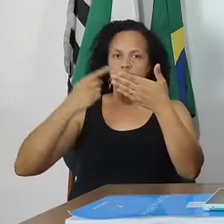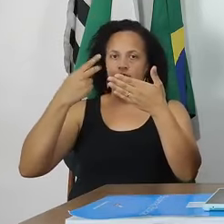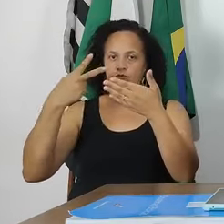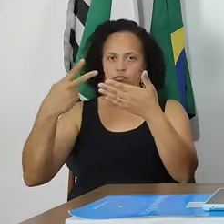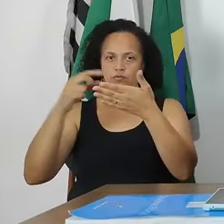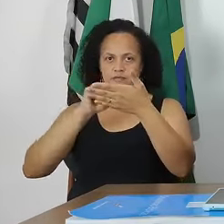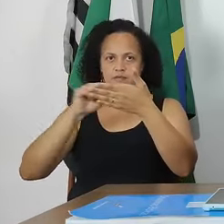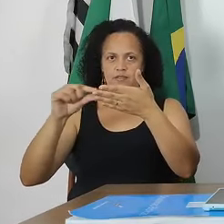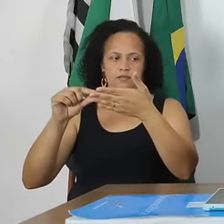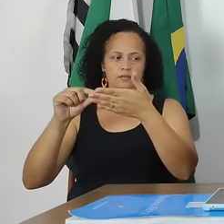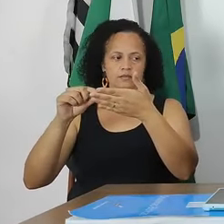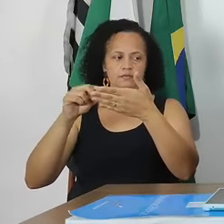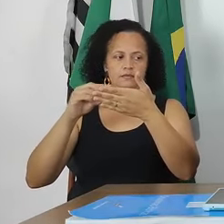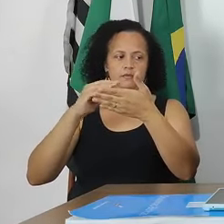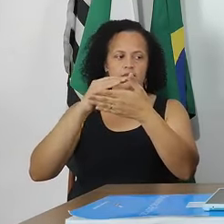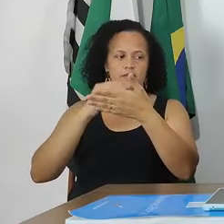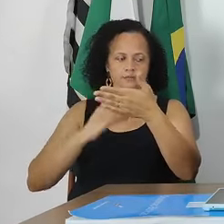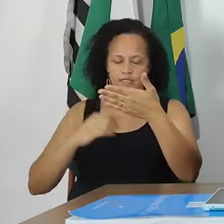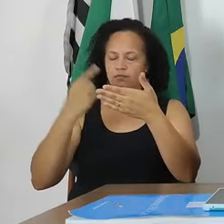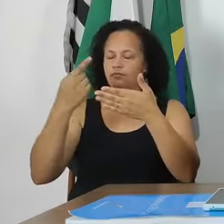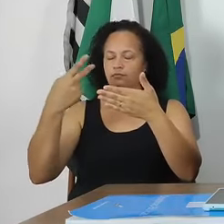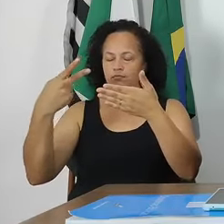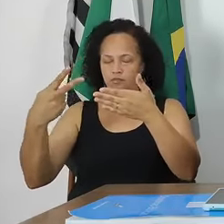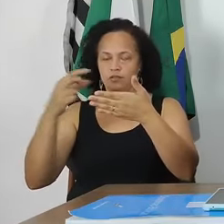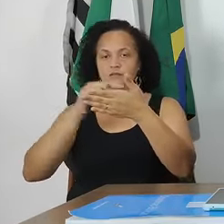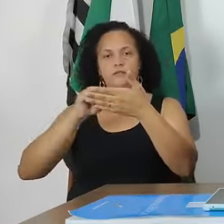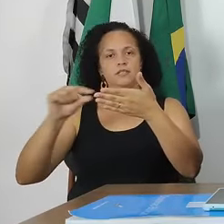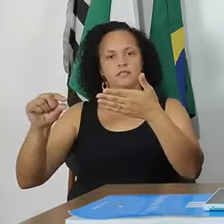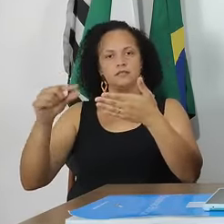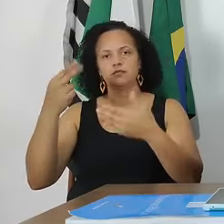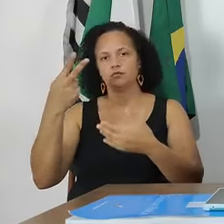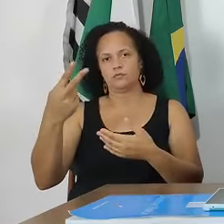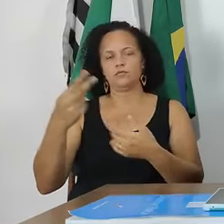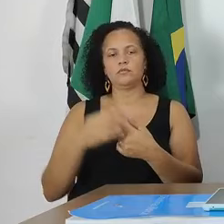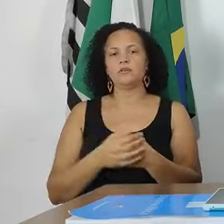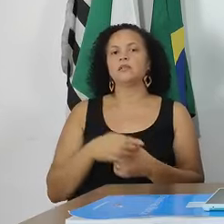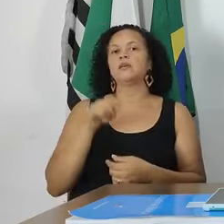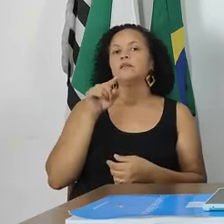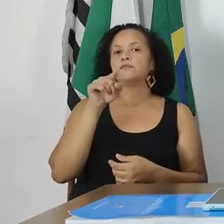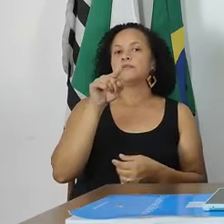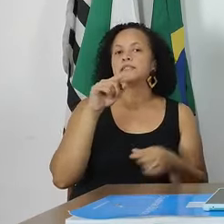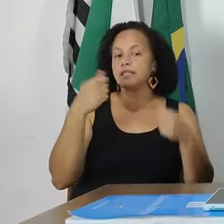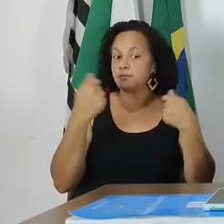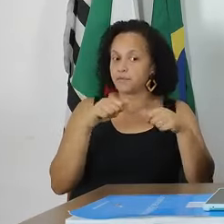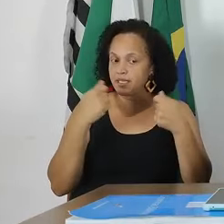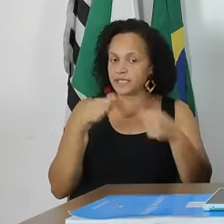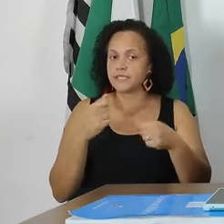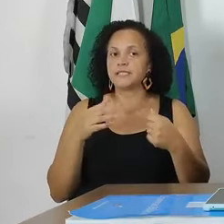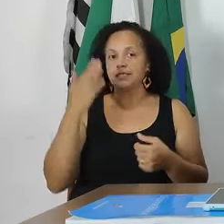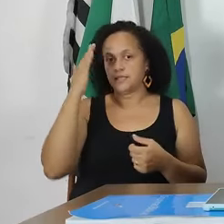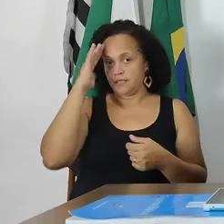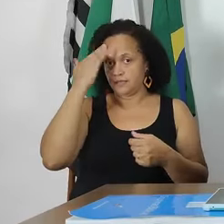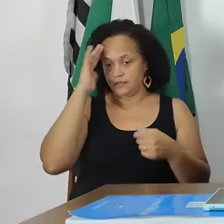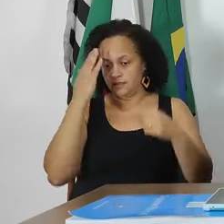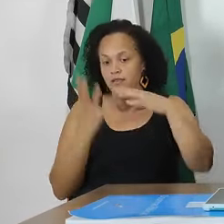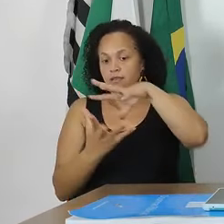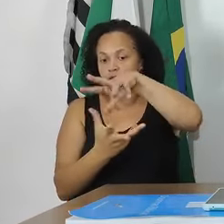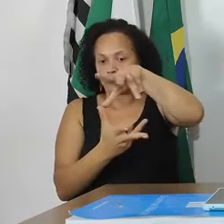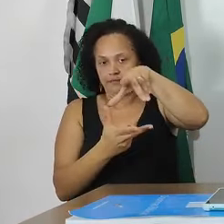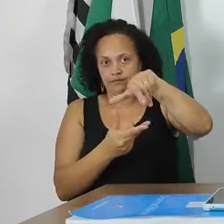transformados pela renovação do vosso entendimento, para que experimentem qual seja a